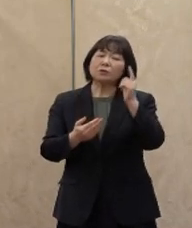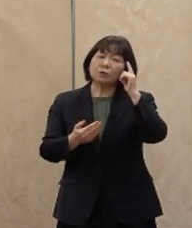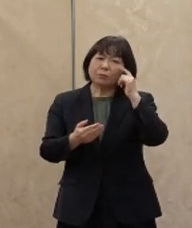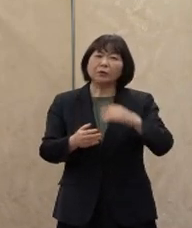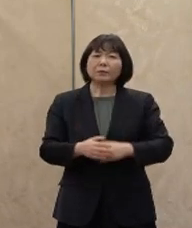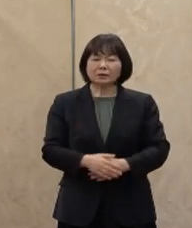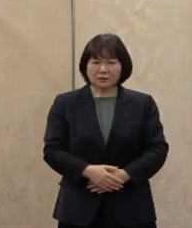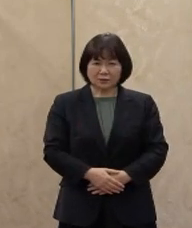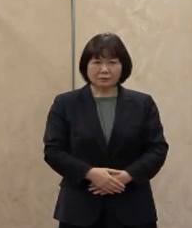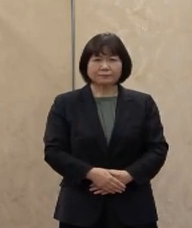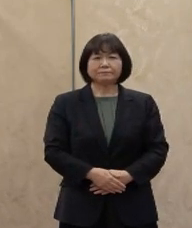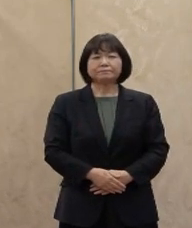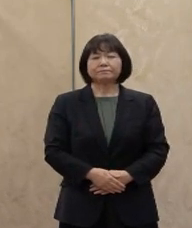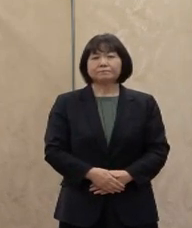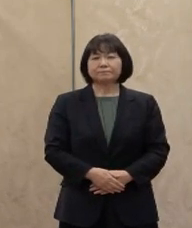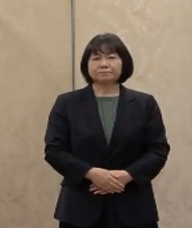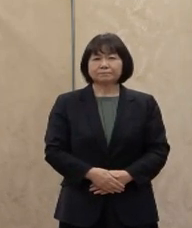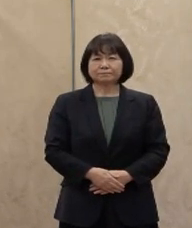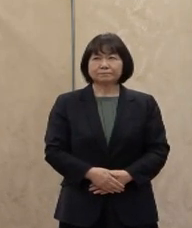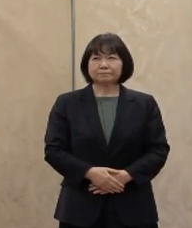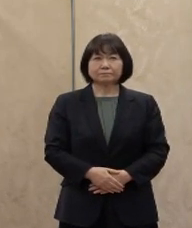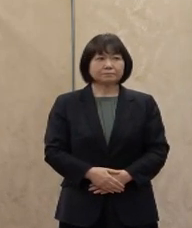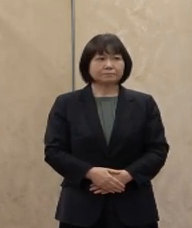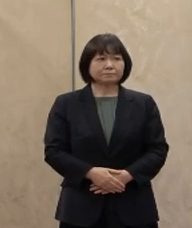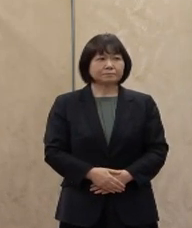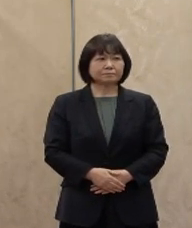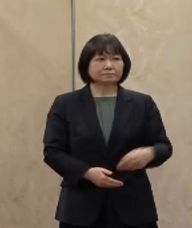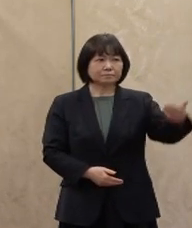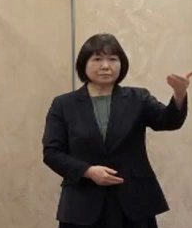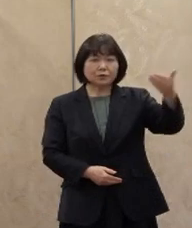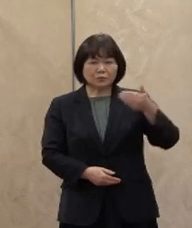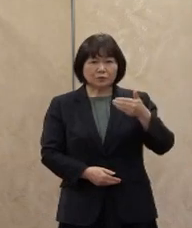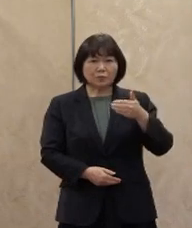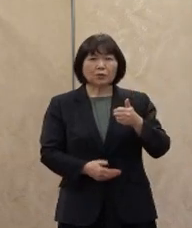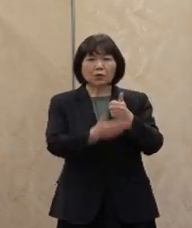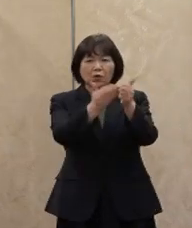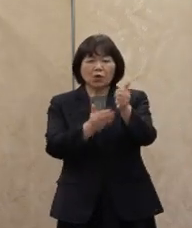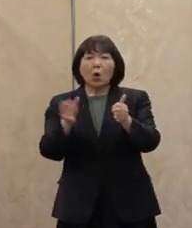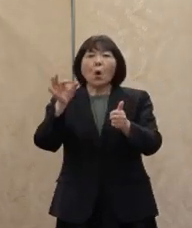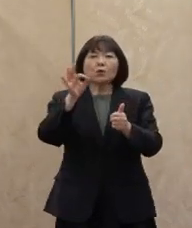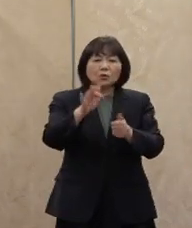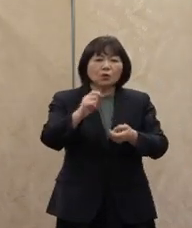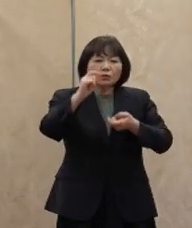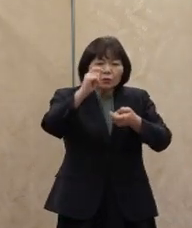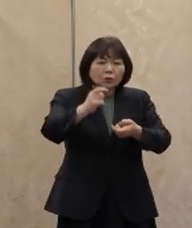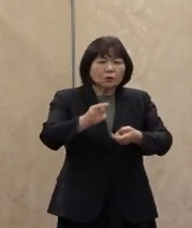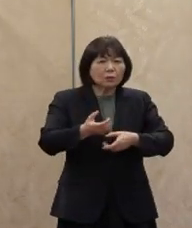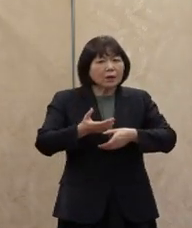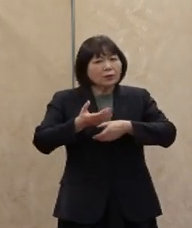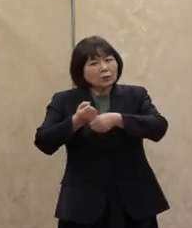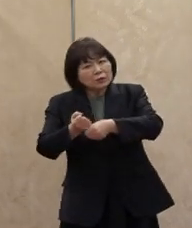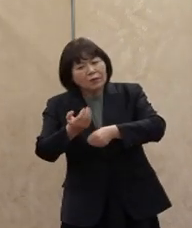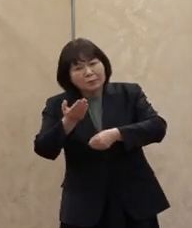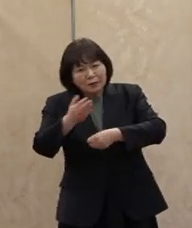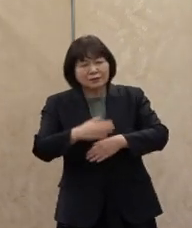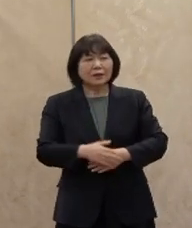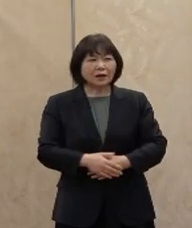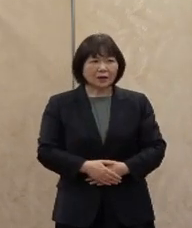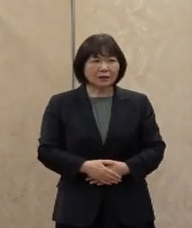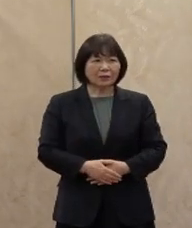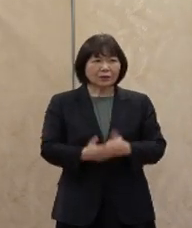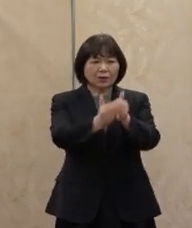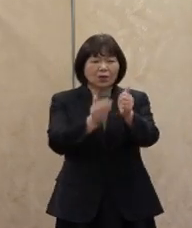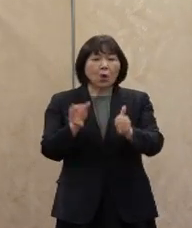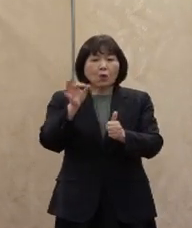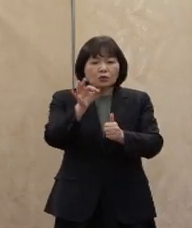通りです。 知事は補償という言葉にこだわりますか？つまり多分補償